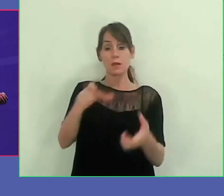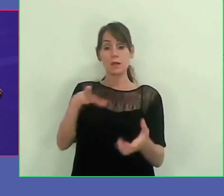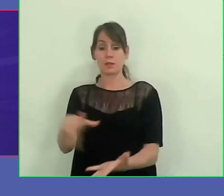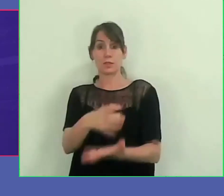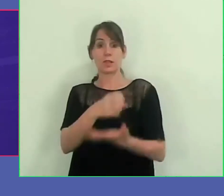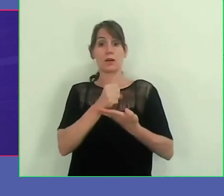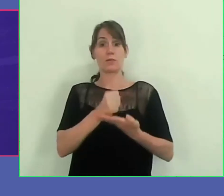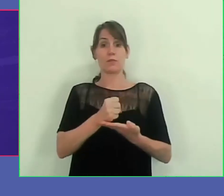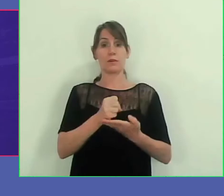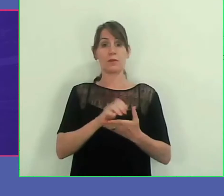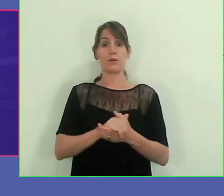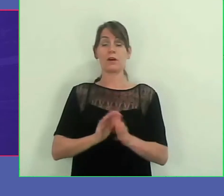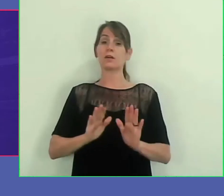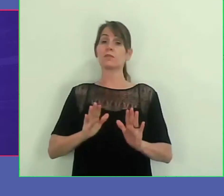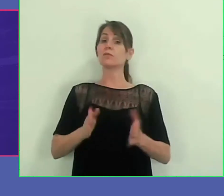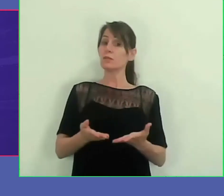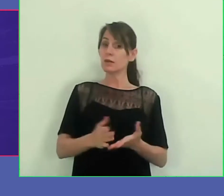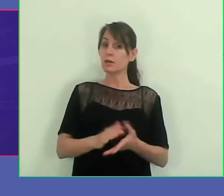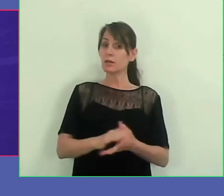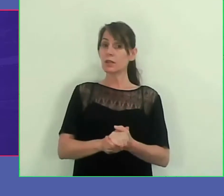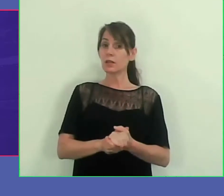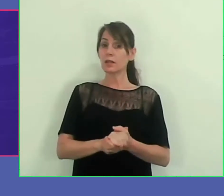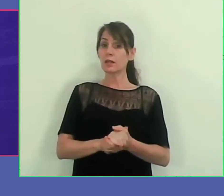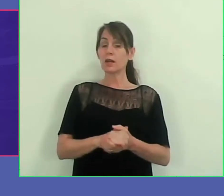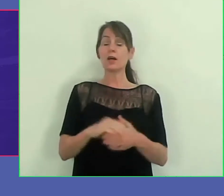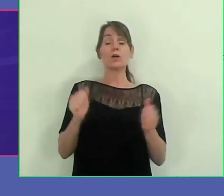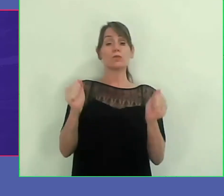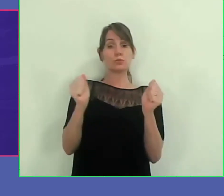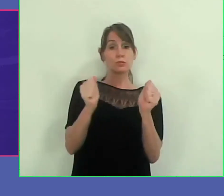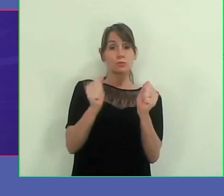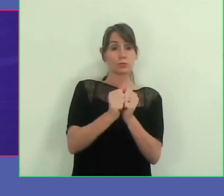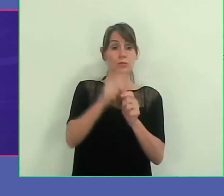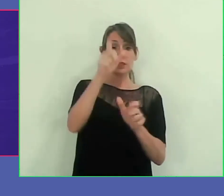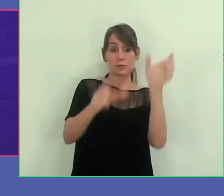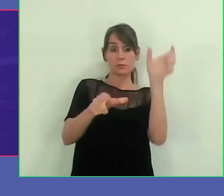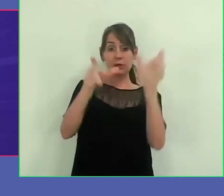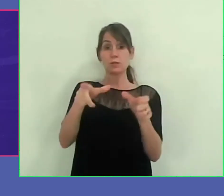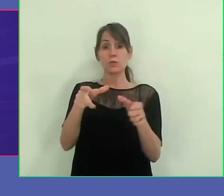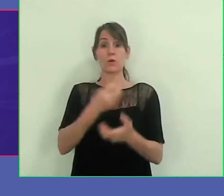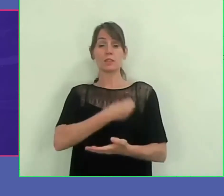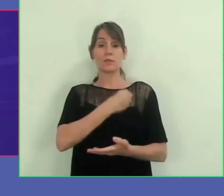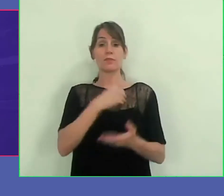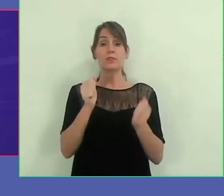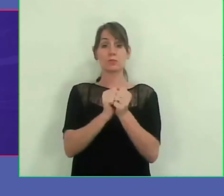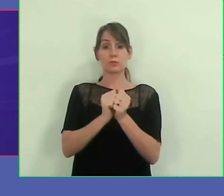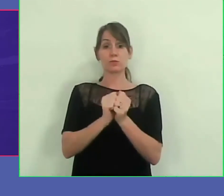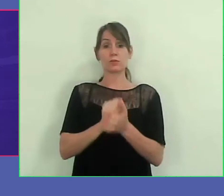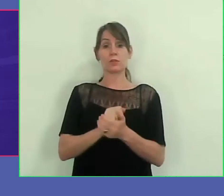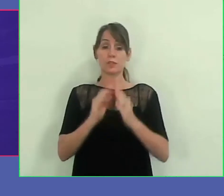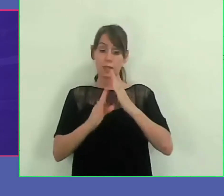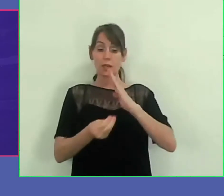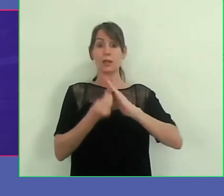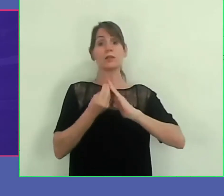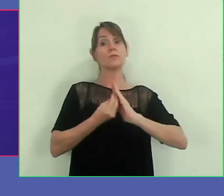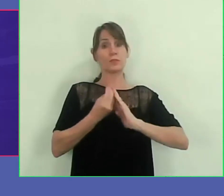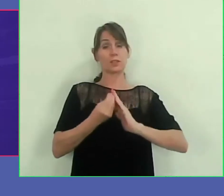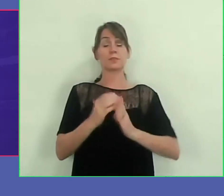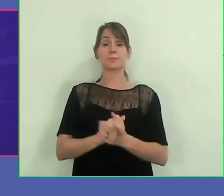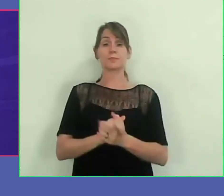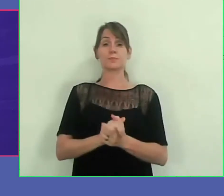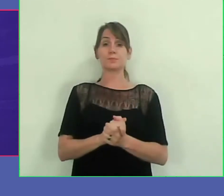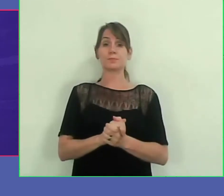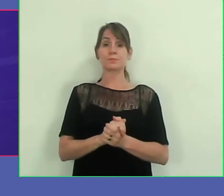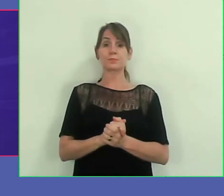passou a convivência desses indivíduos na igreja, na vida da igreja, passaram a